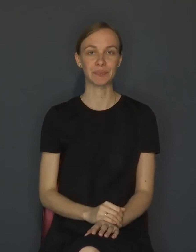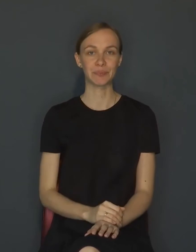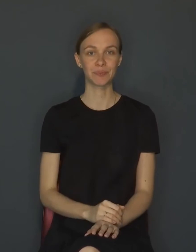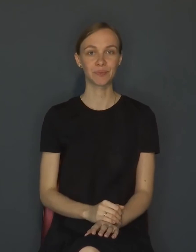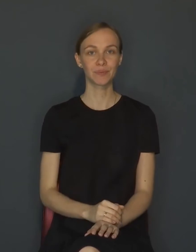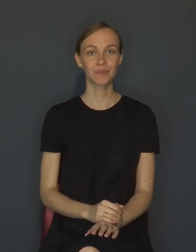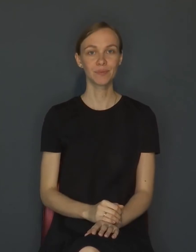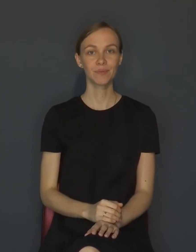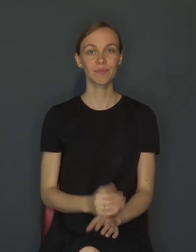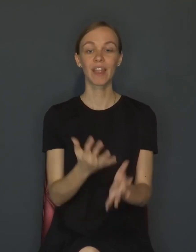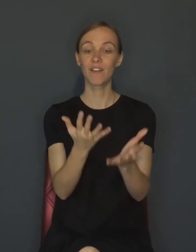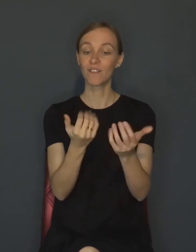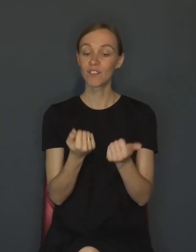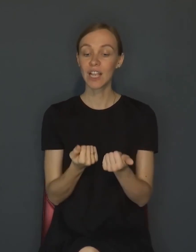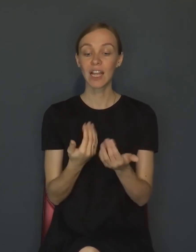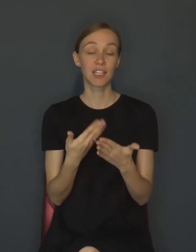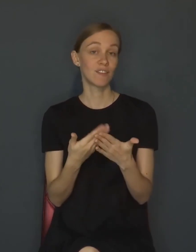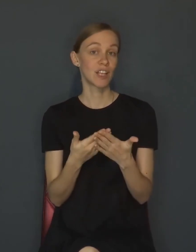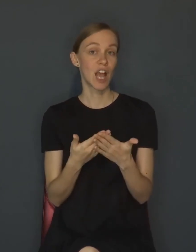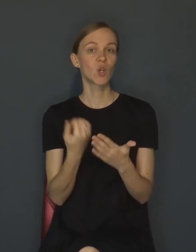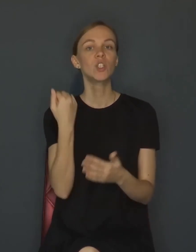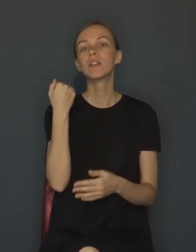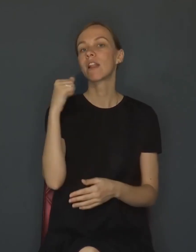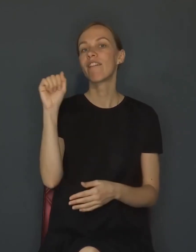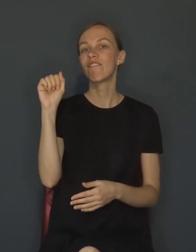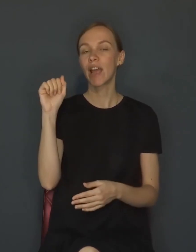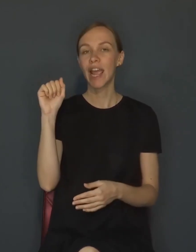взяті в якості трофеїв у битві під Оршею,